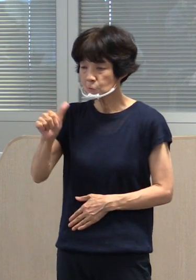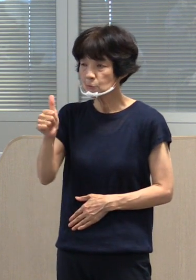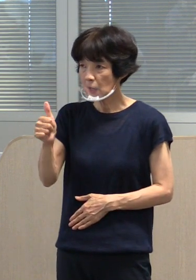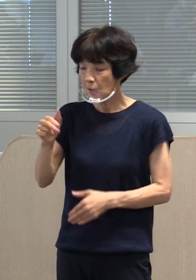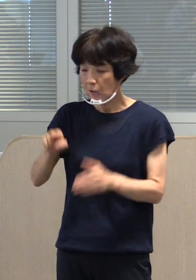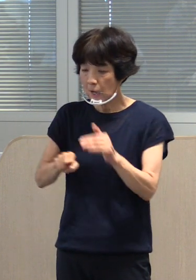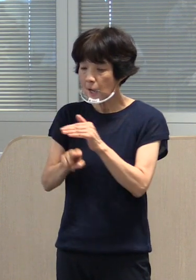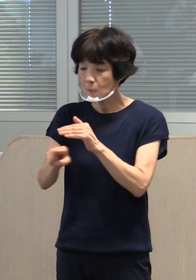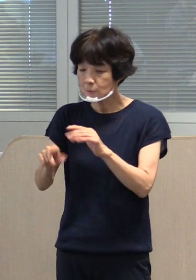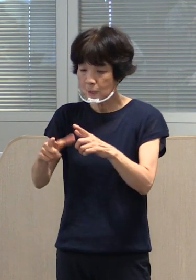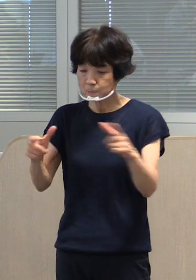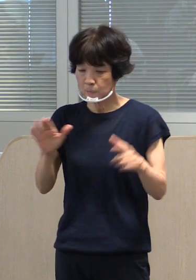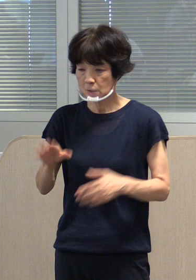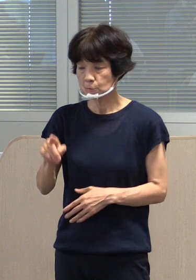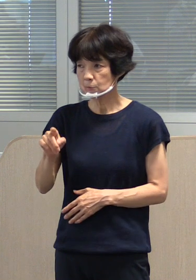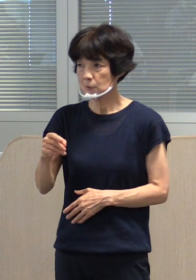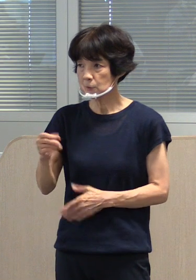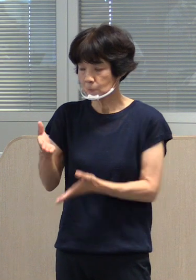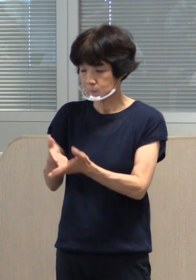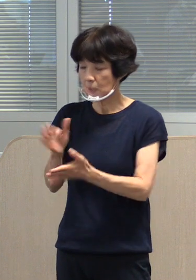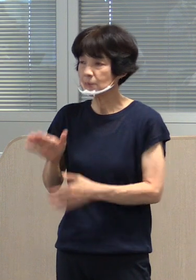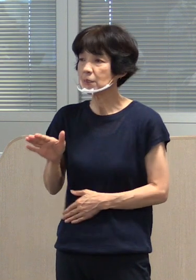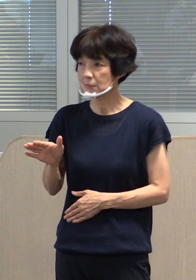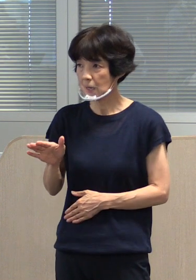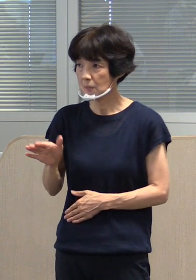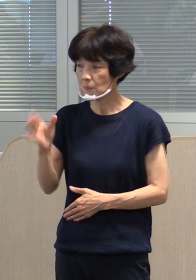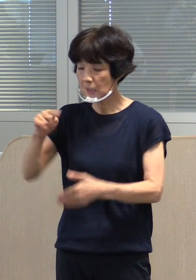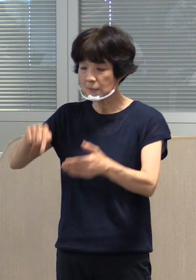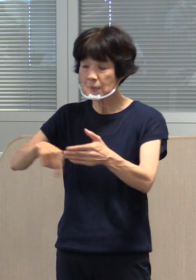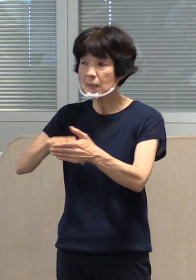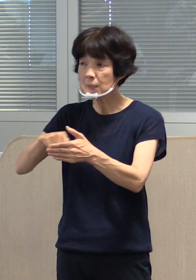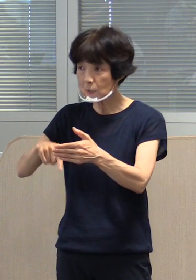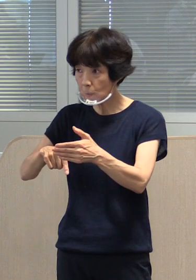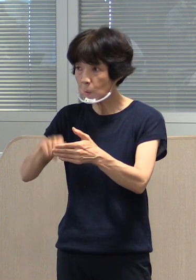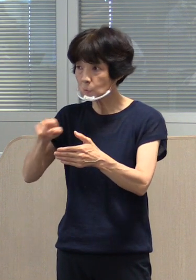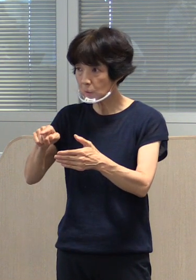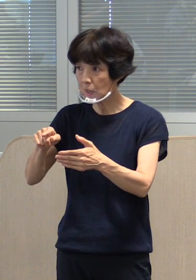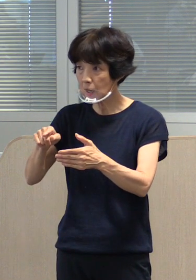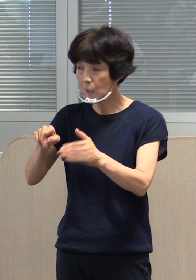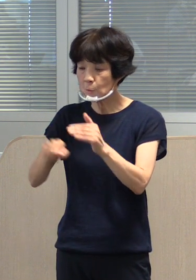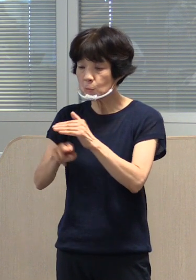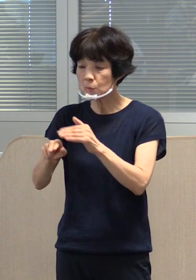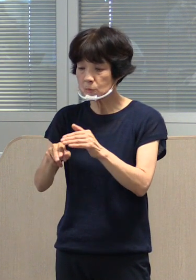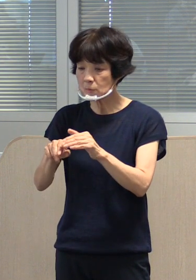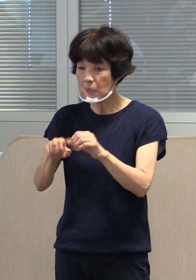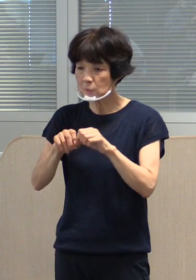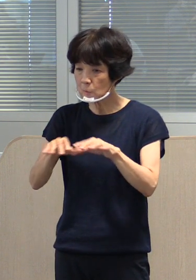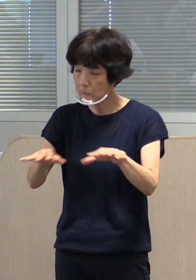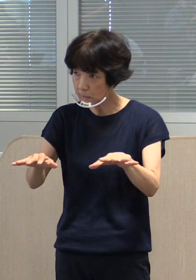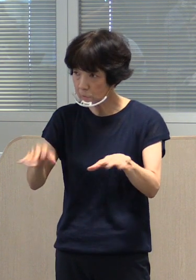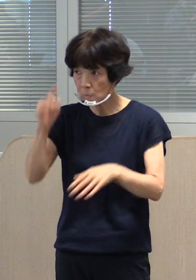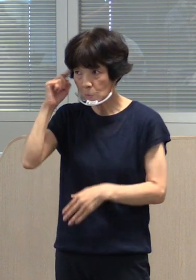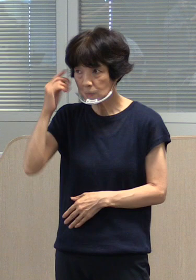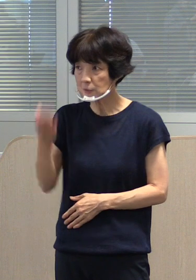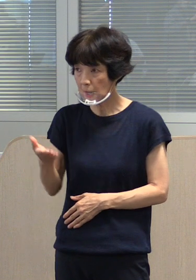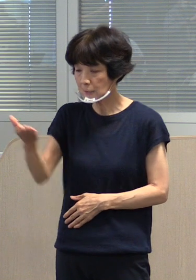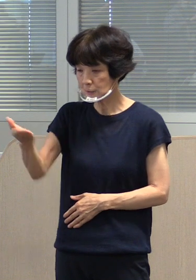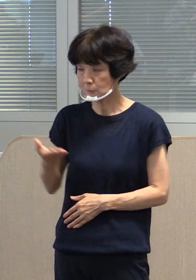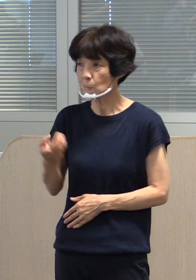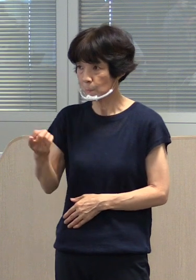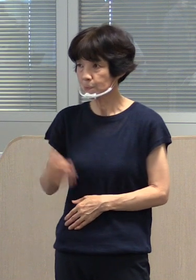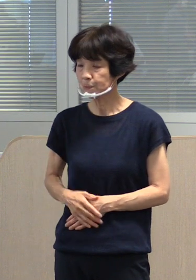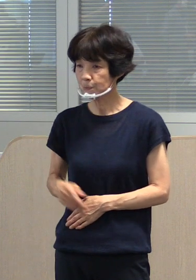てきているかと思うんですけども、やはり県内でもデルタ株が相当こう広まっているのではないかというふうに認識されていらっしゃいますか。う ん、まあ、